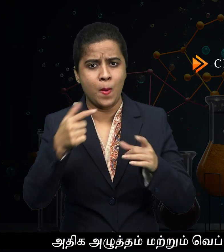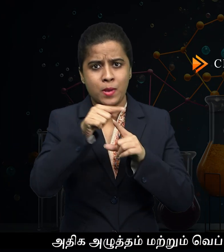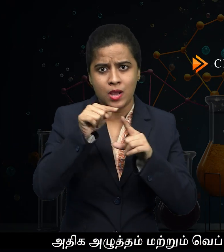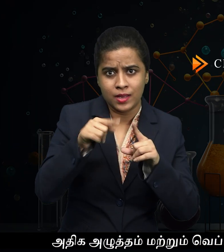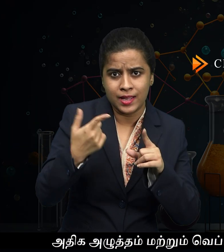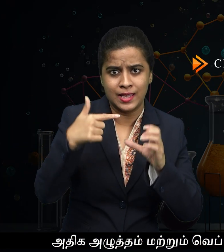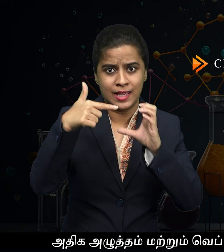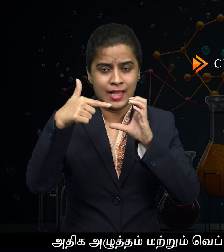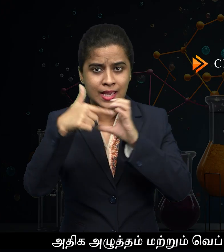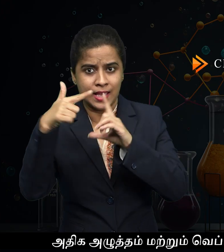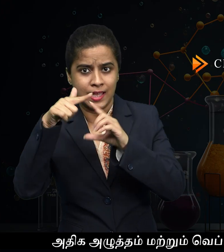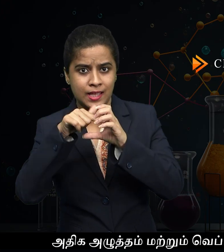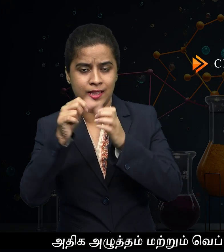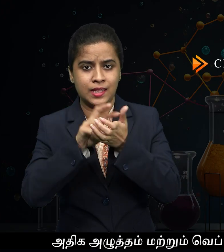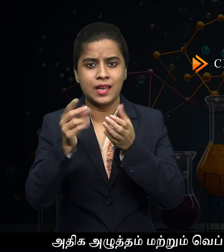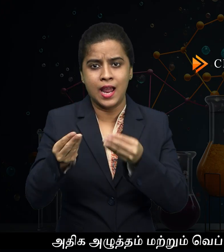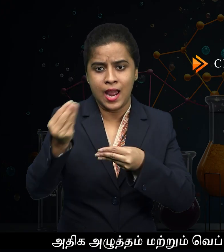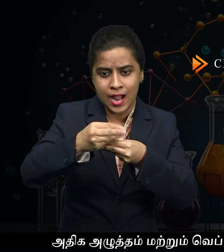பென்டாக்சைடு